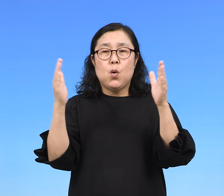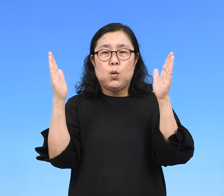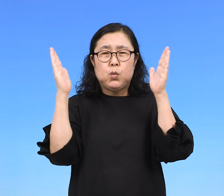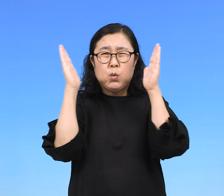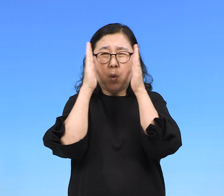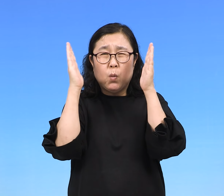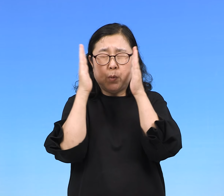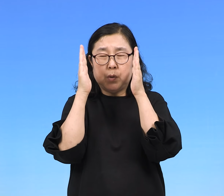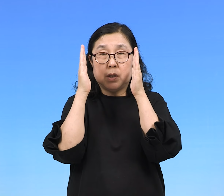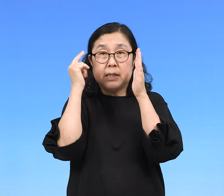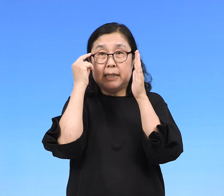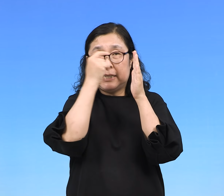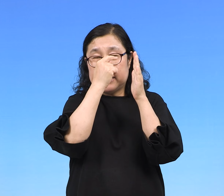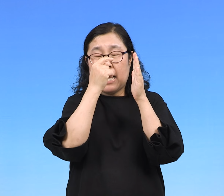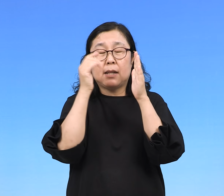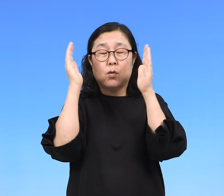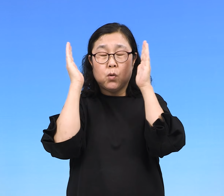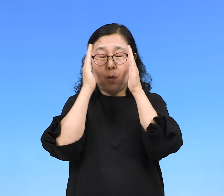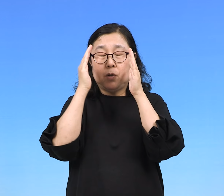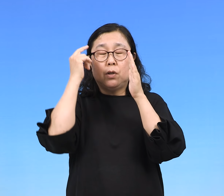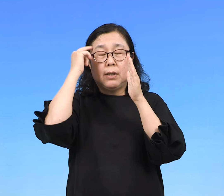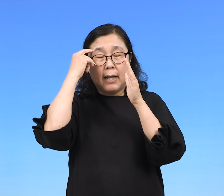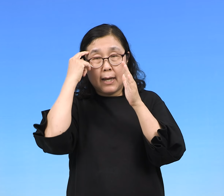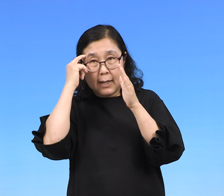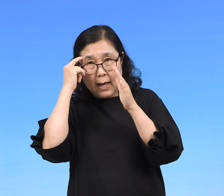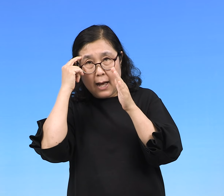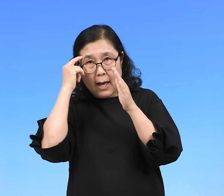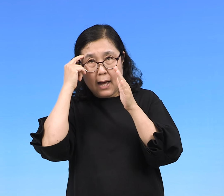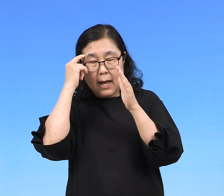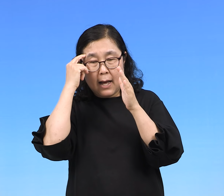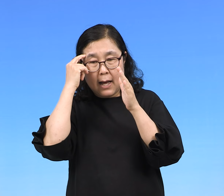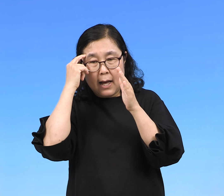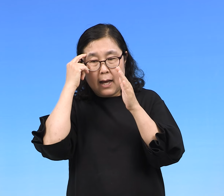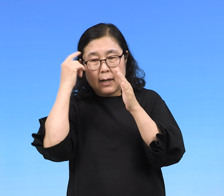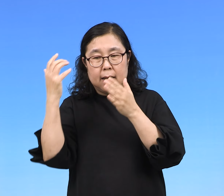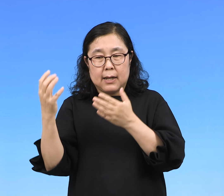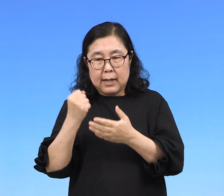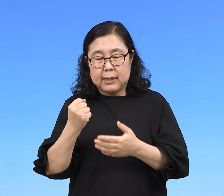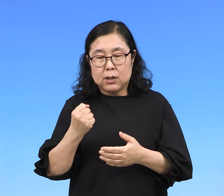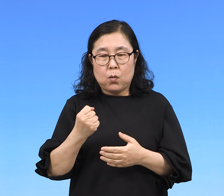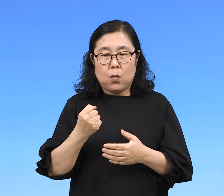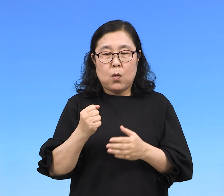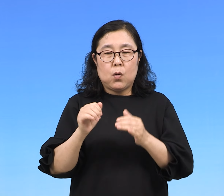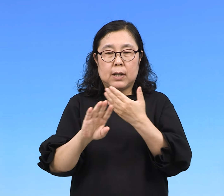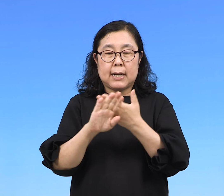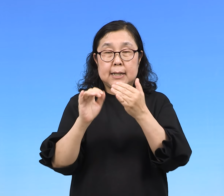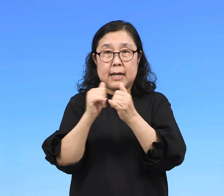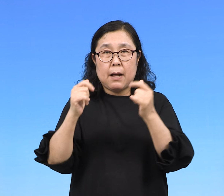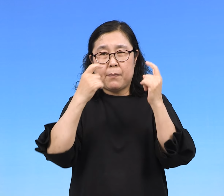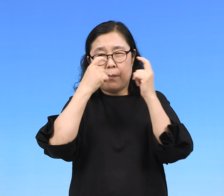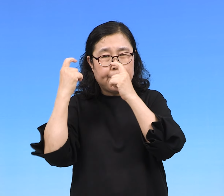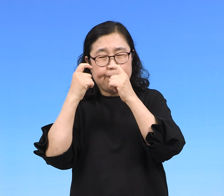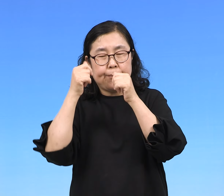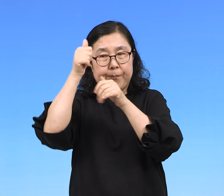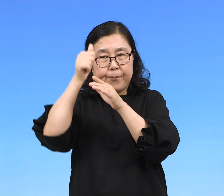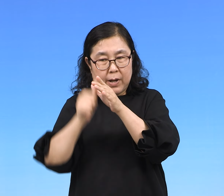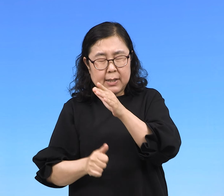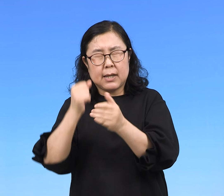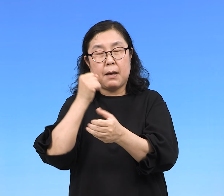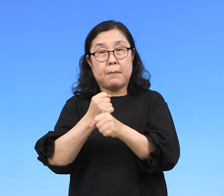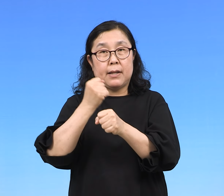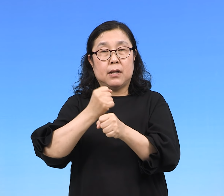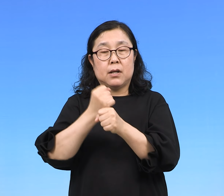좁은 시야, 그래서 자기가 원하는 것을 얻어내기 위한 그런 방법 아닙니까? 이렇게